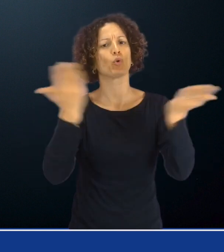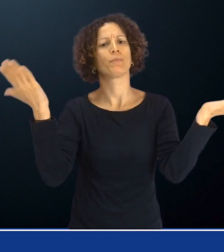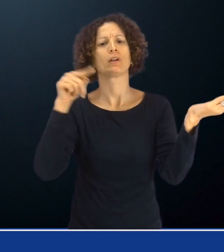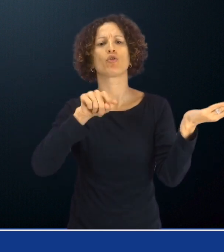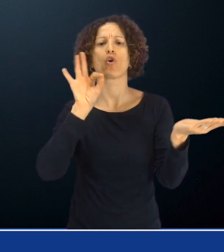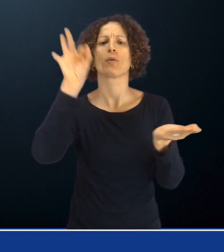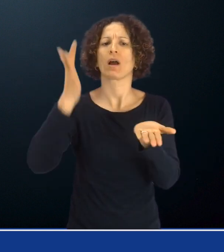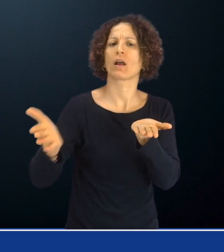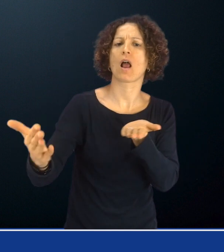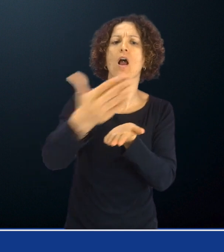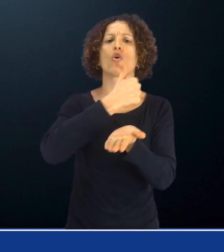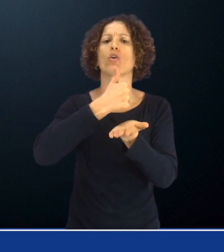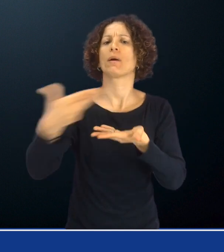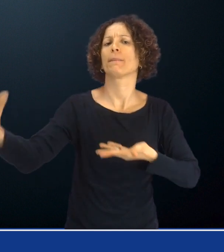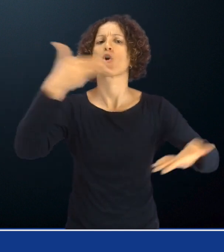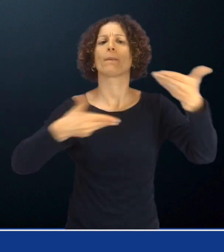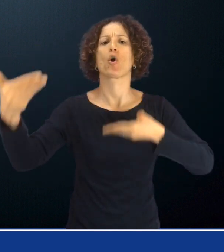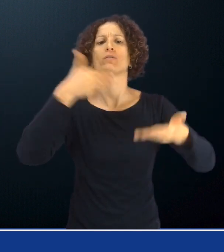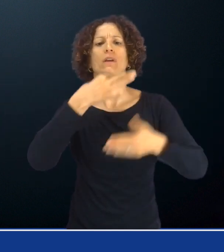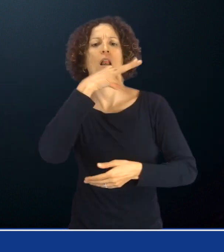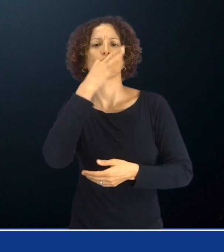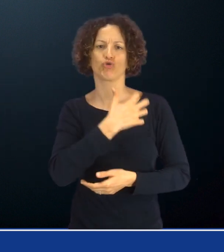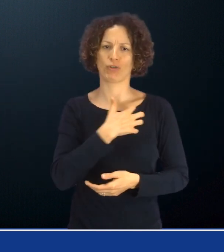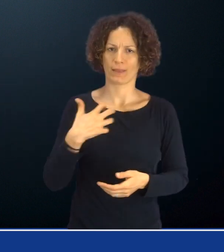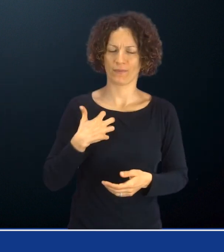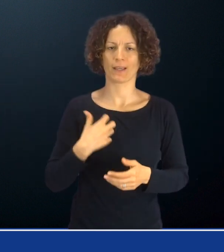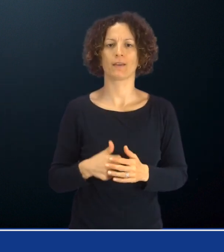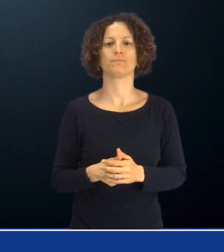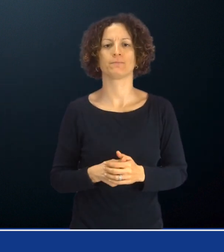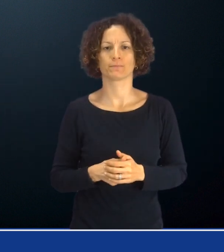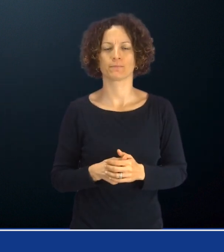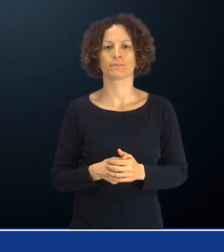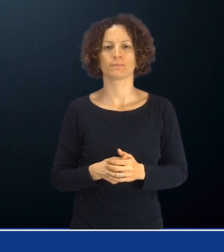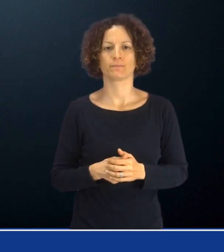sarà presto pubblicata la call for papers per la raccolta di proposte di relazioni scientifiche